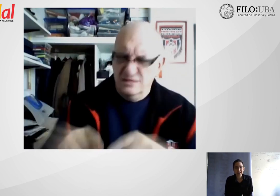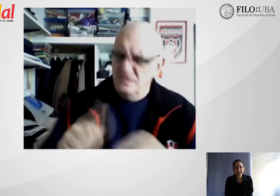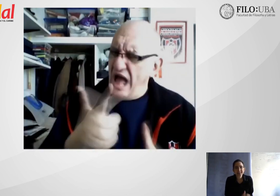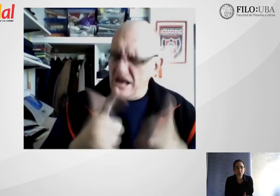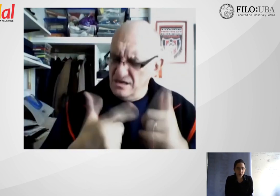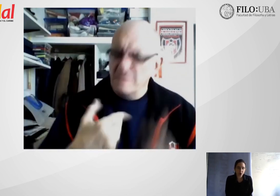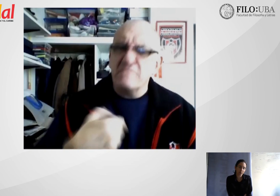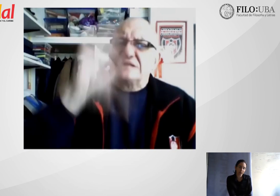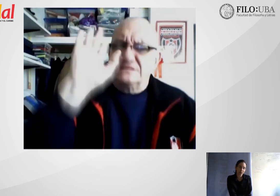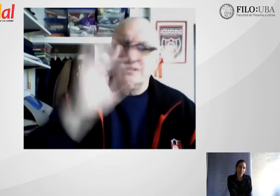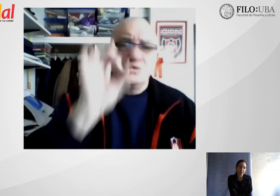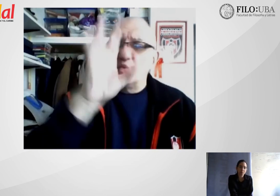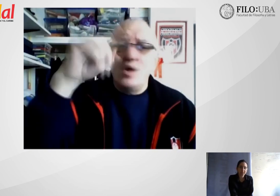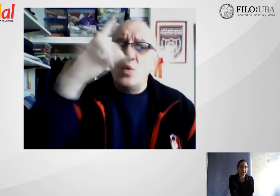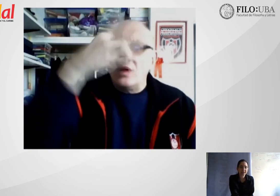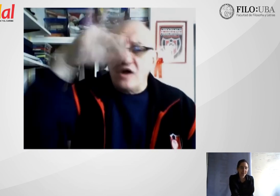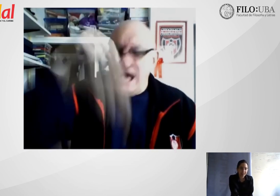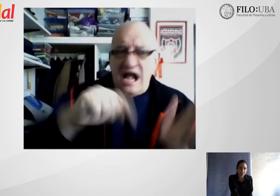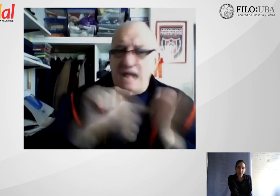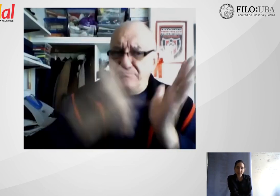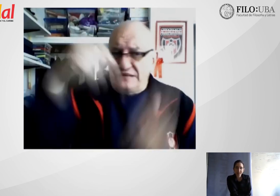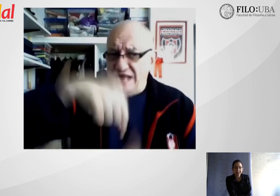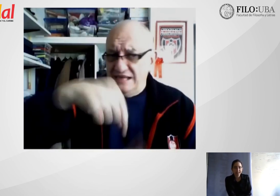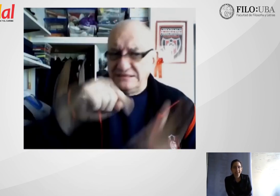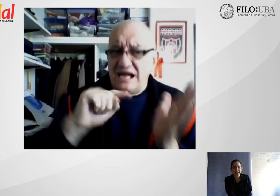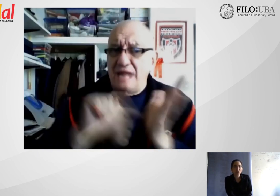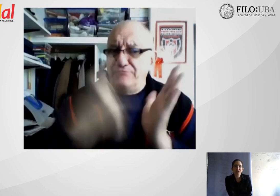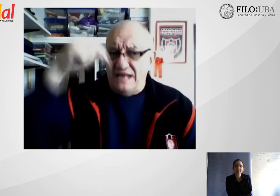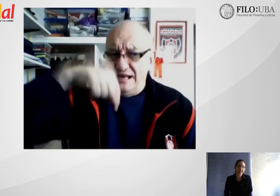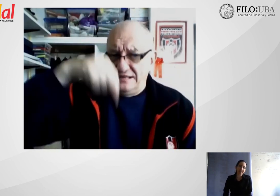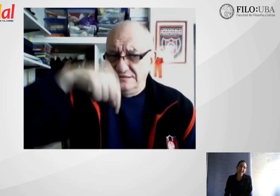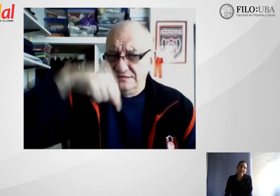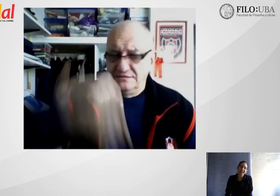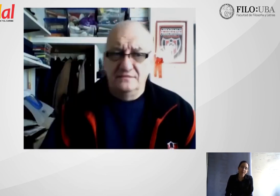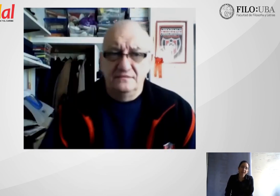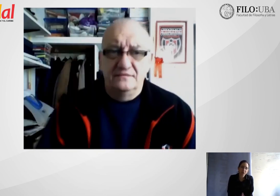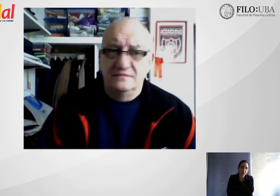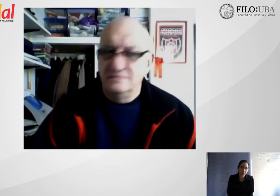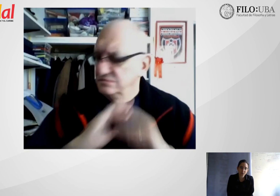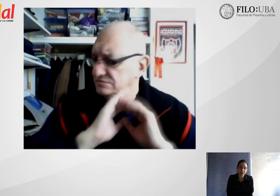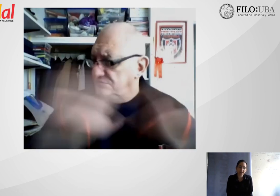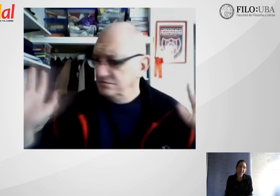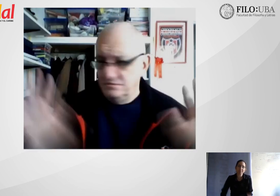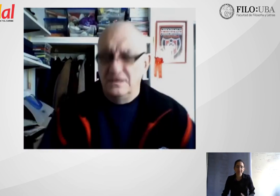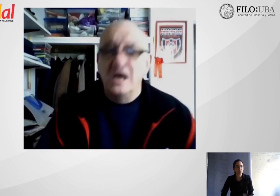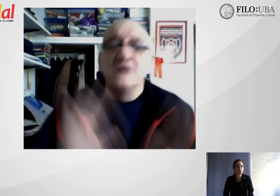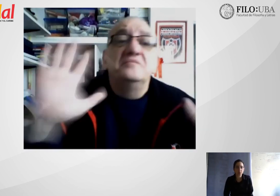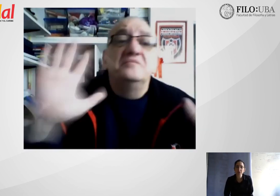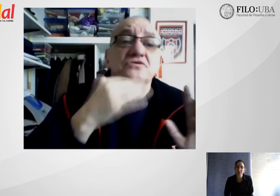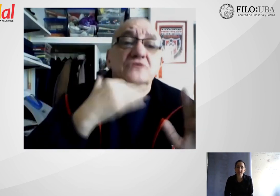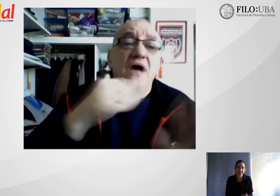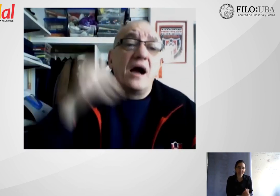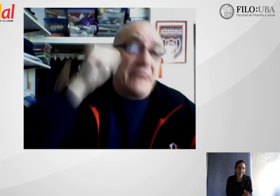La verdad que hay situaciones, por ejemplo, en espacios más alejados de las ciudades, que son distintas. Acá en la capital, nosotros en una ciudad grande, tenemos